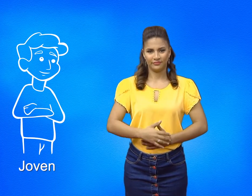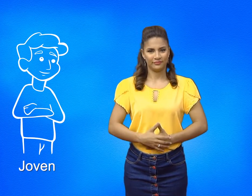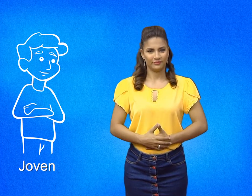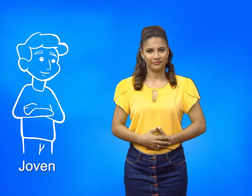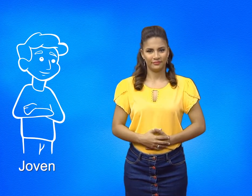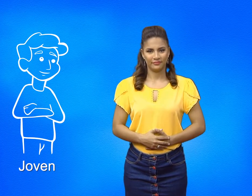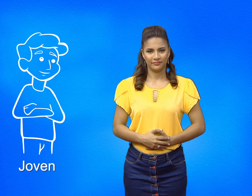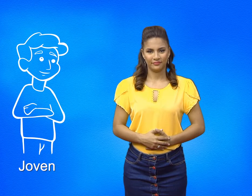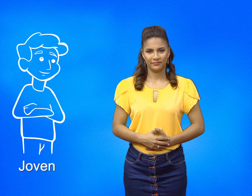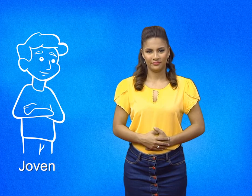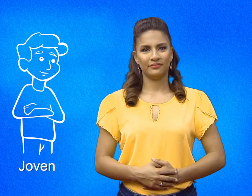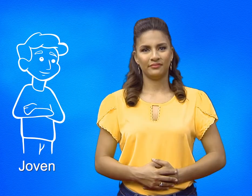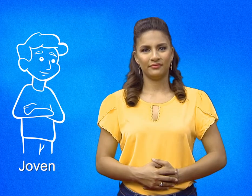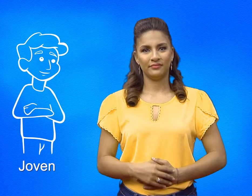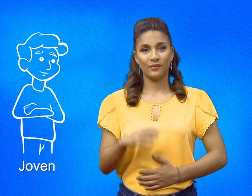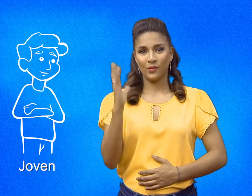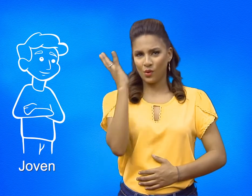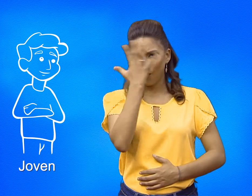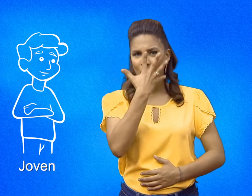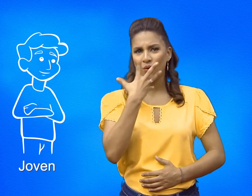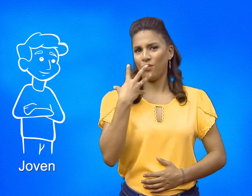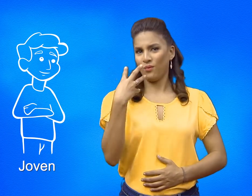joven joven